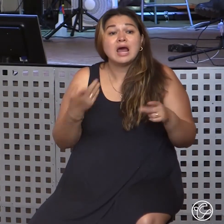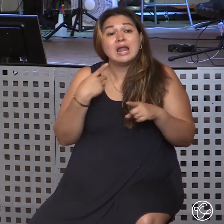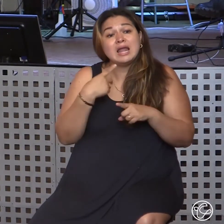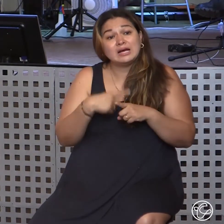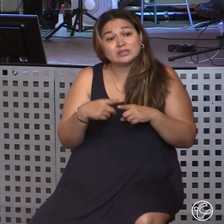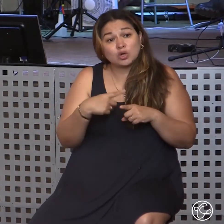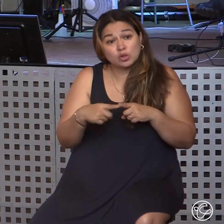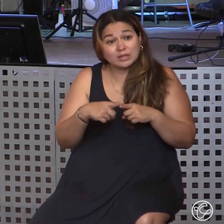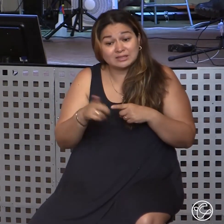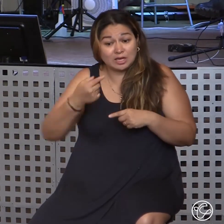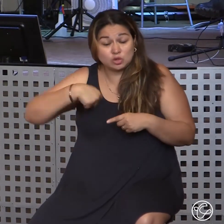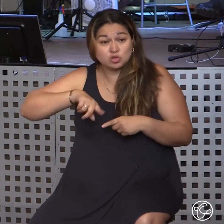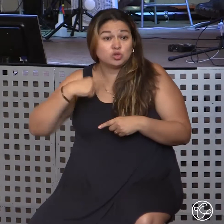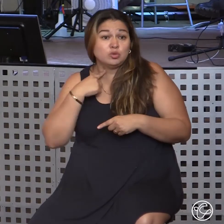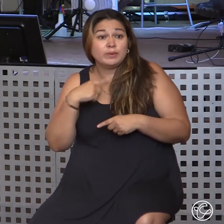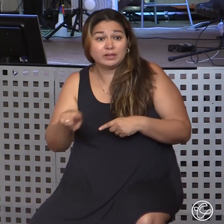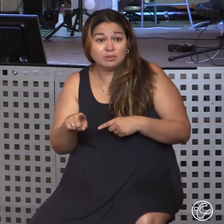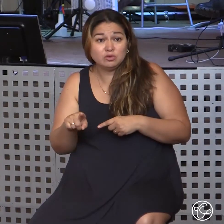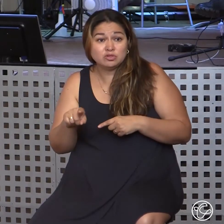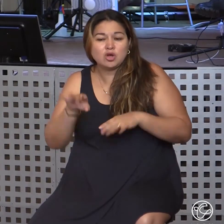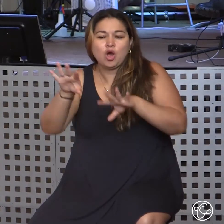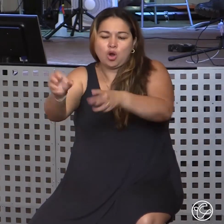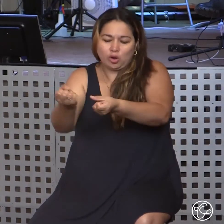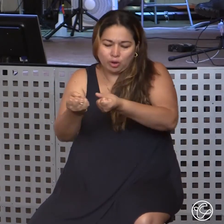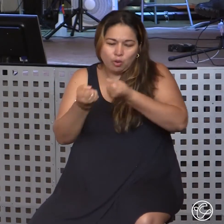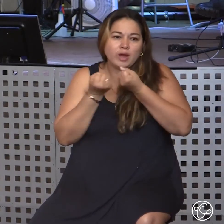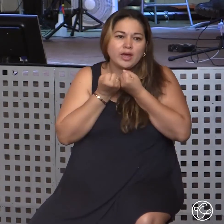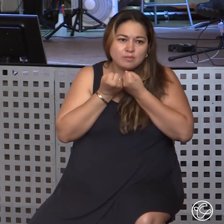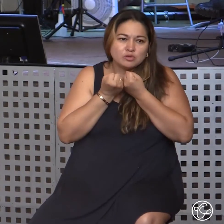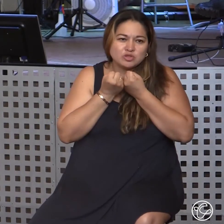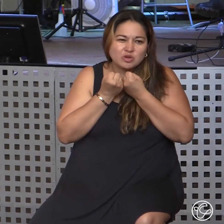nos ha robado, sino que nos va a ser aumentado al